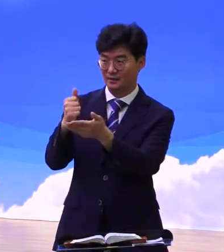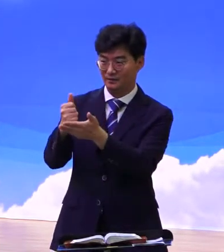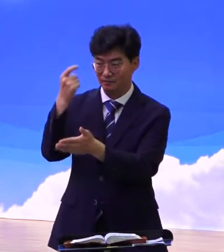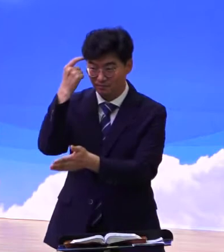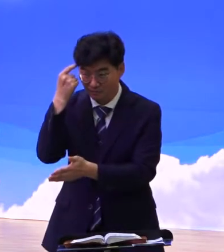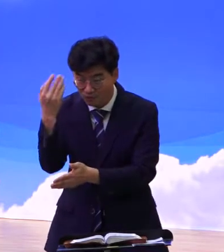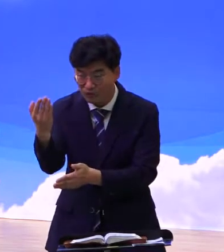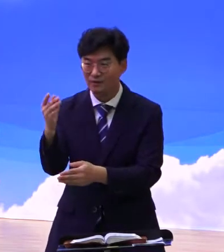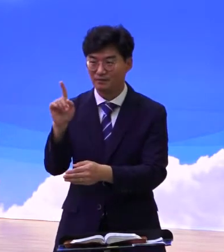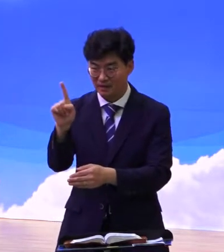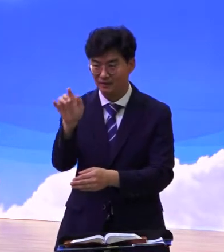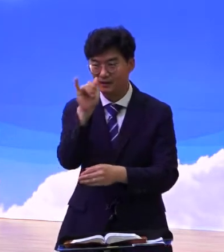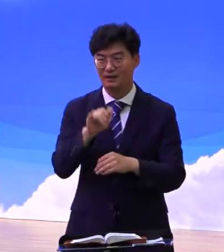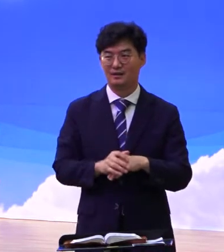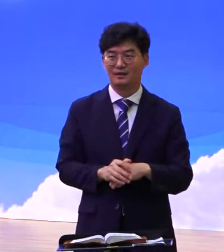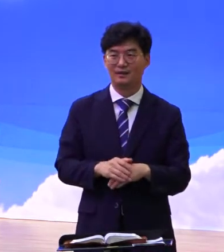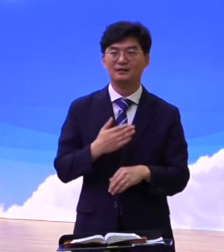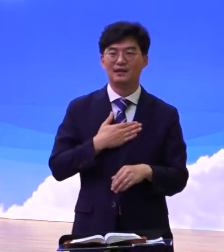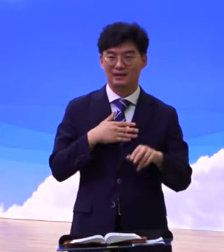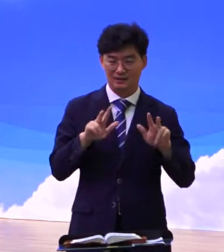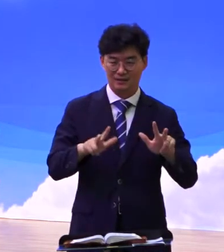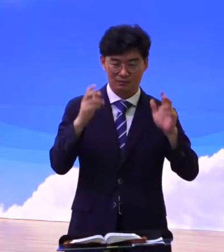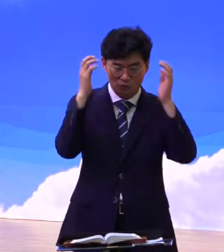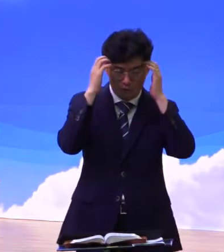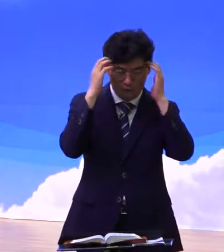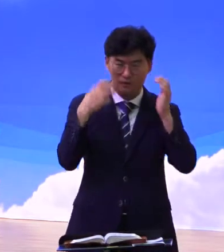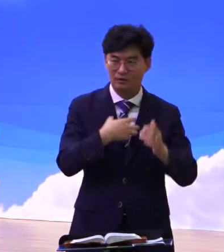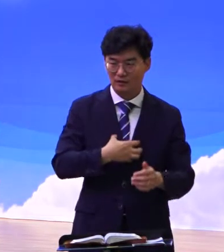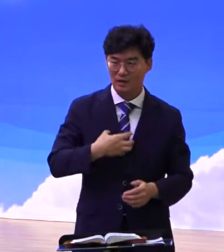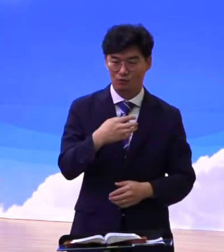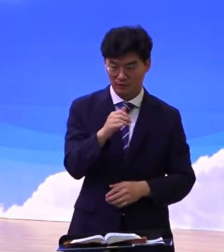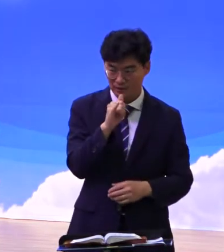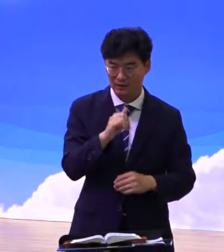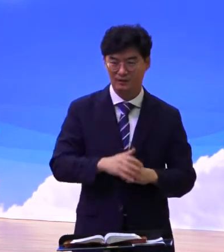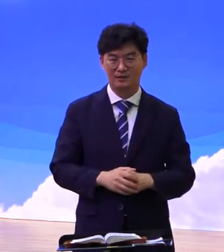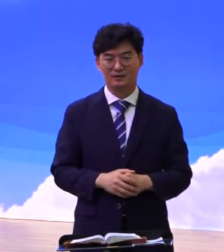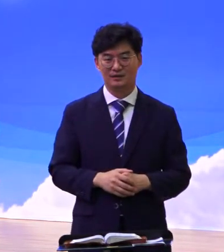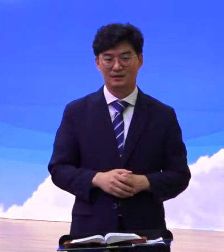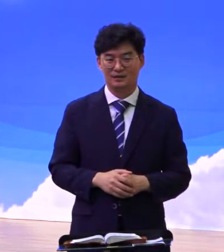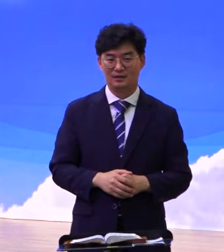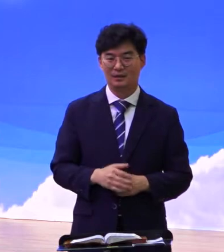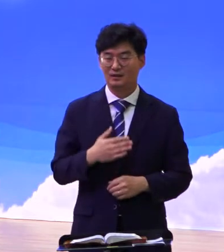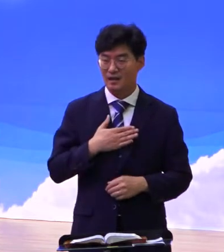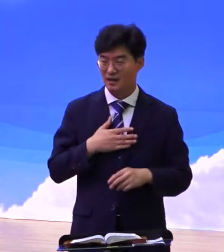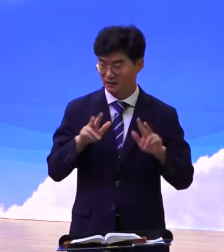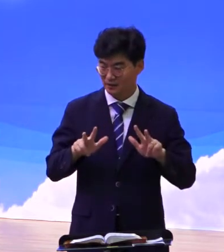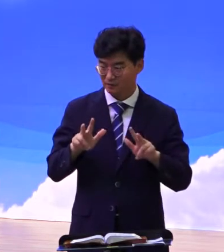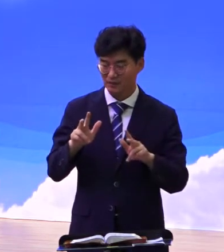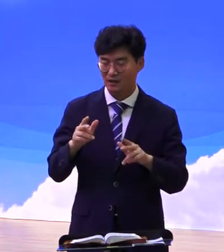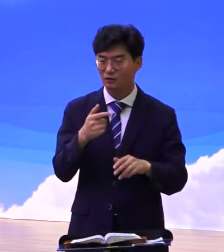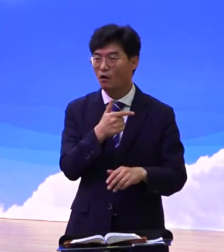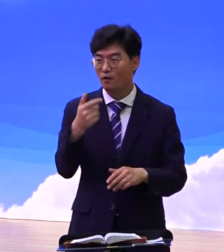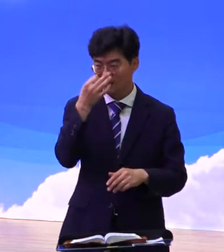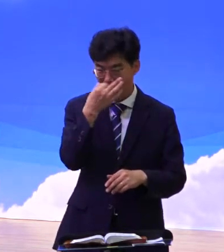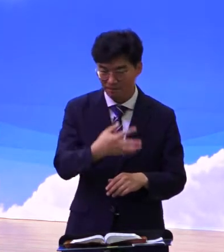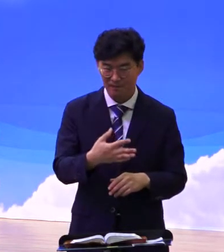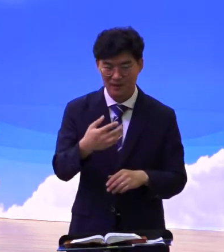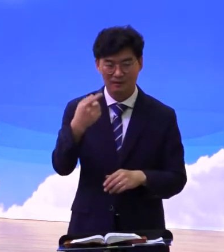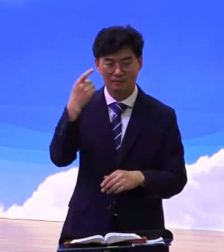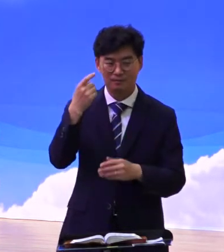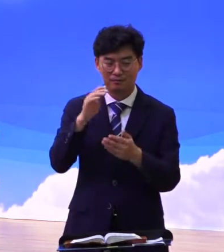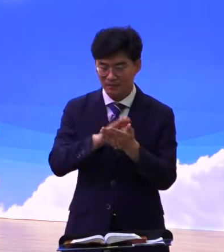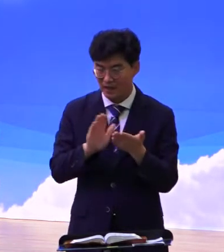이 고통스러운 자리에서 하나님, 힘듭니다. 이 힘든 이 자리에서 그러나